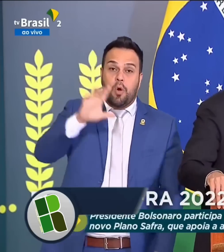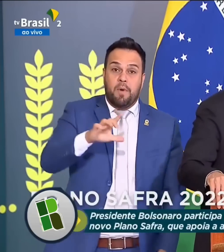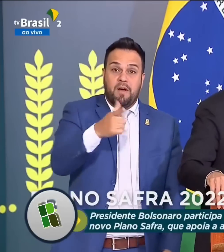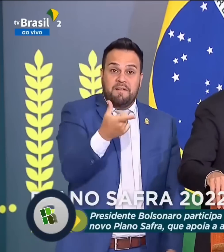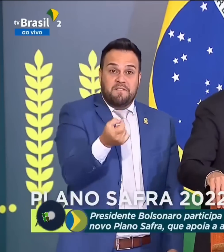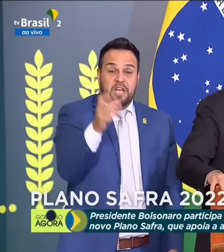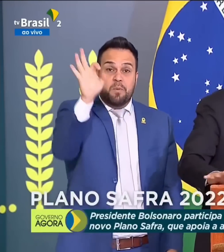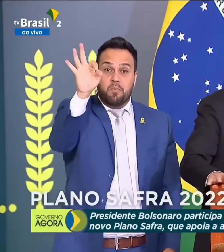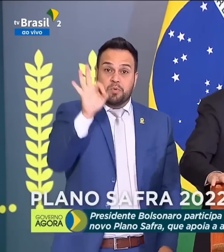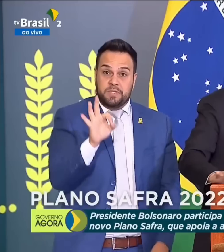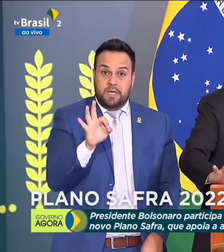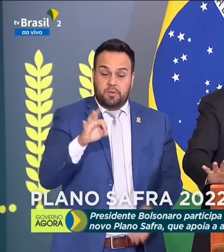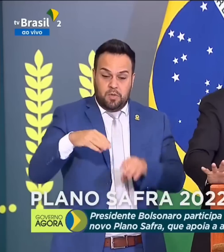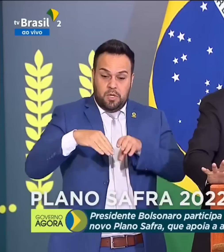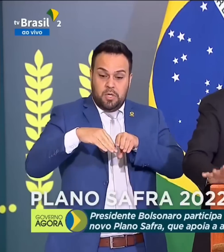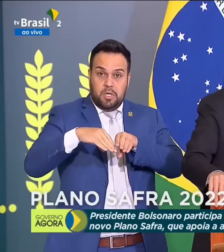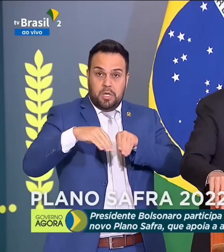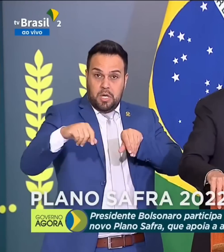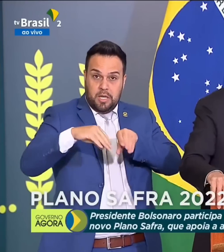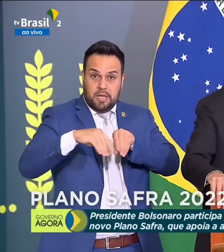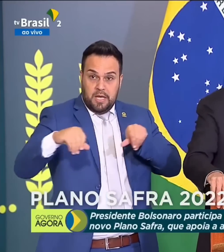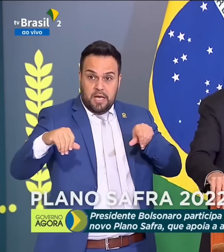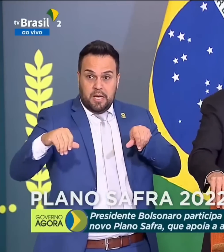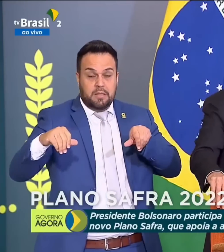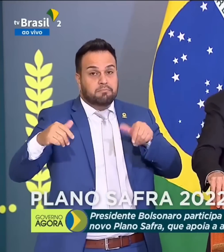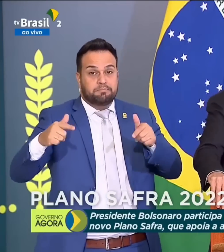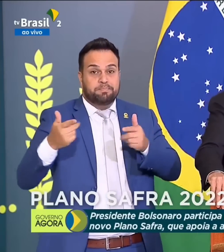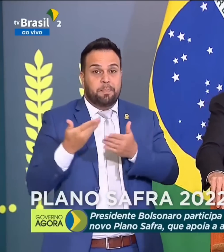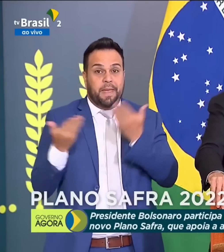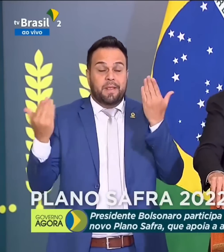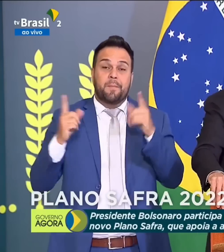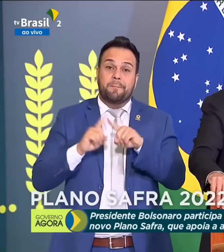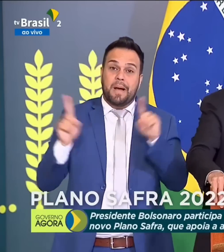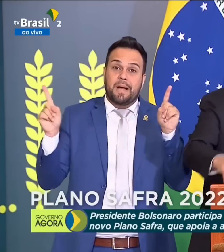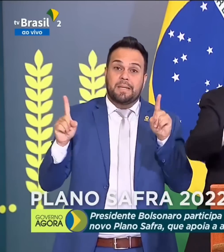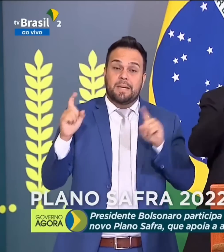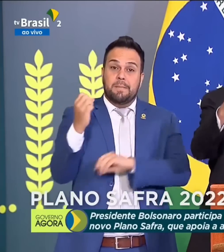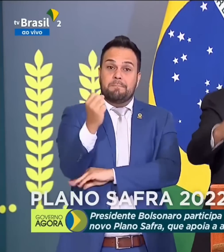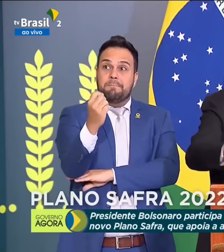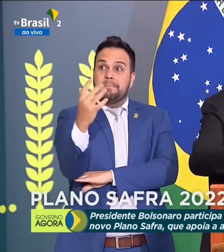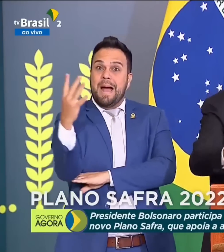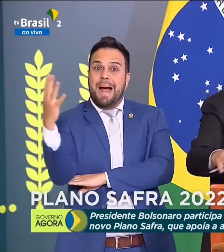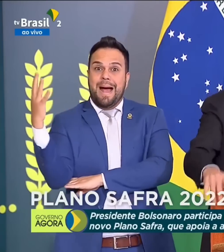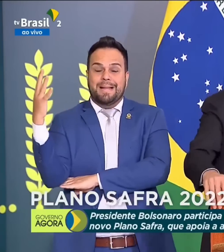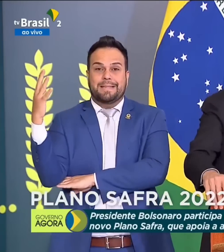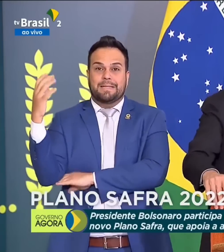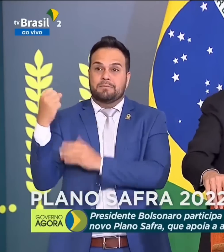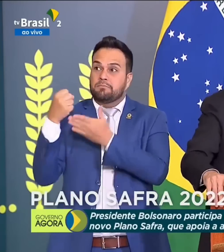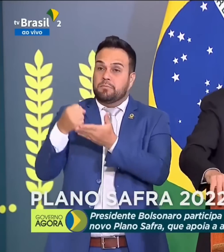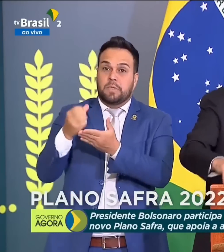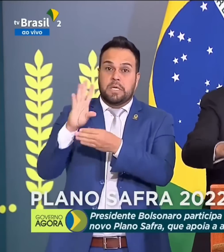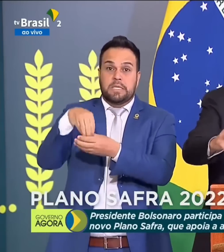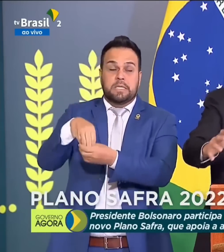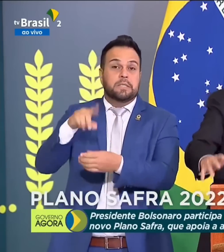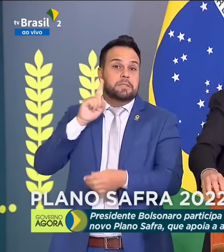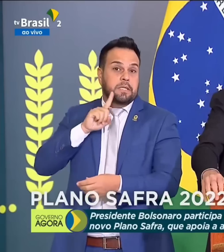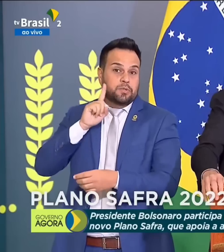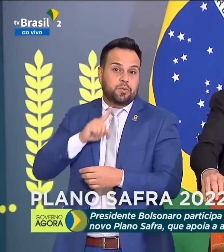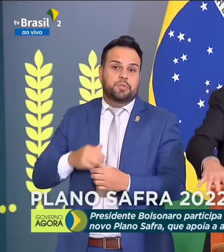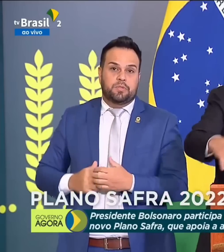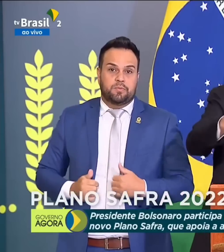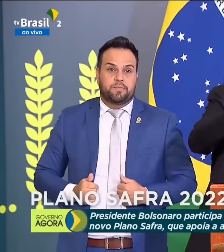de terra para repouso deixou de ter. Matas ciliares, por exemplo, nos Estados Unidos. A gente